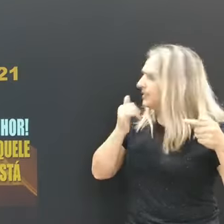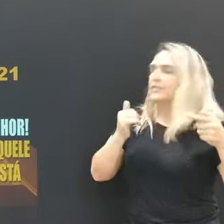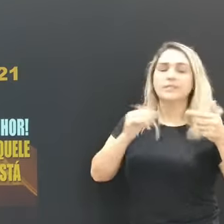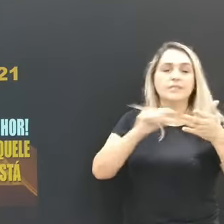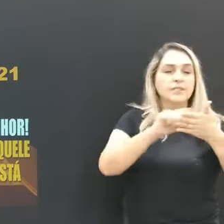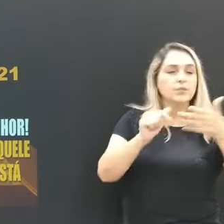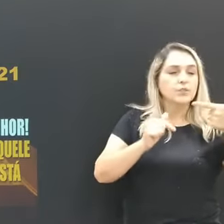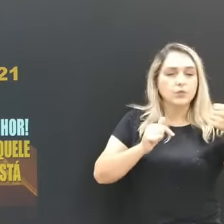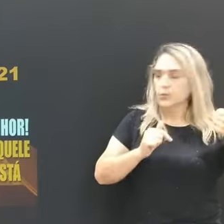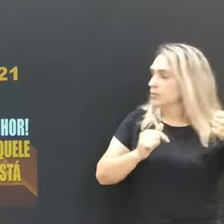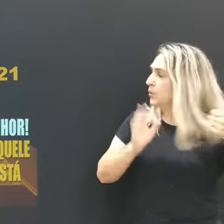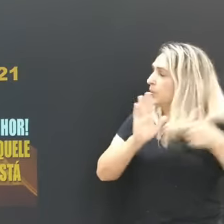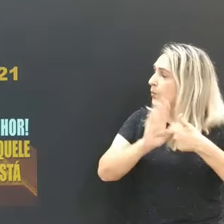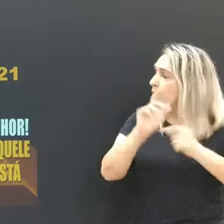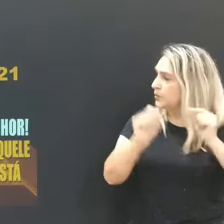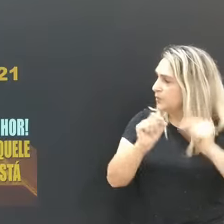versículo 21, diz o seguinte: